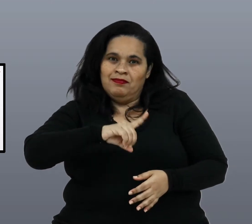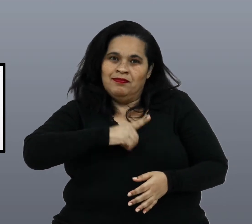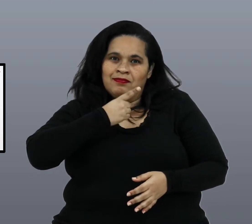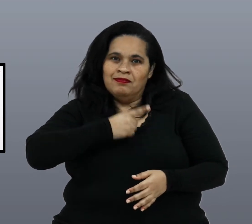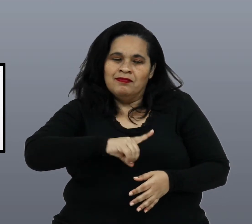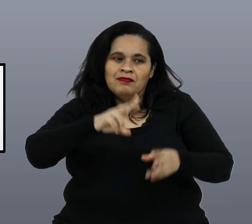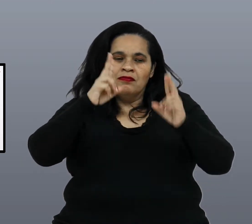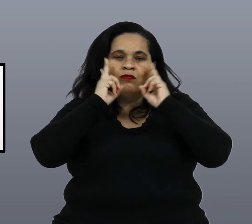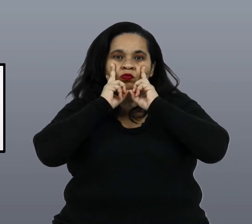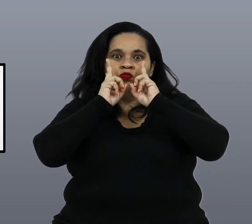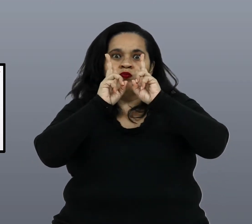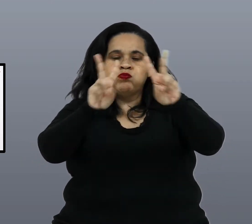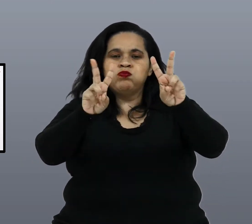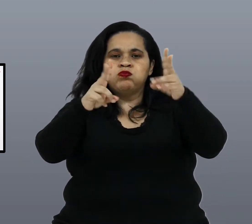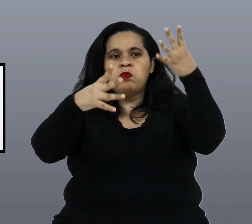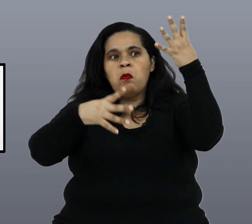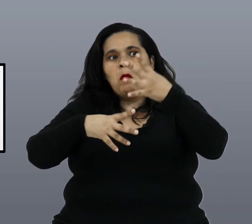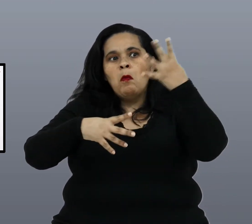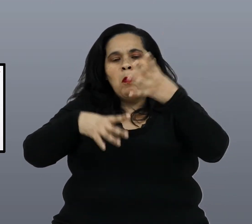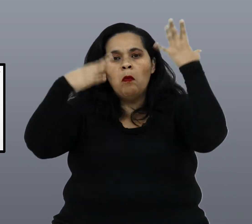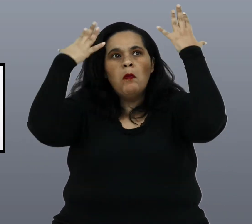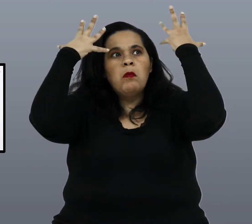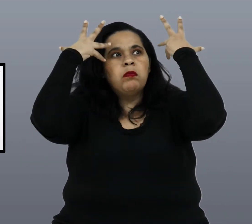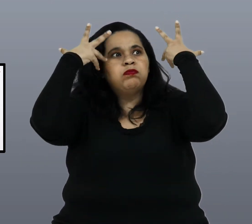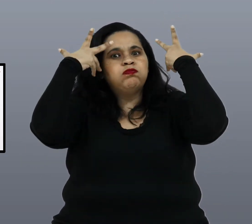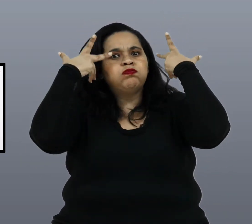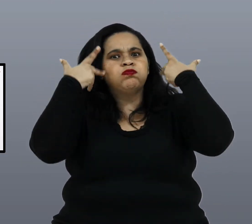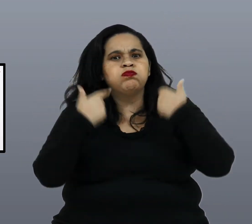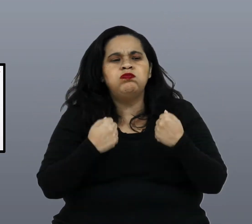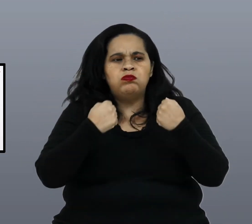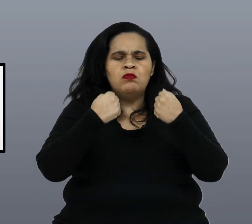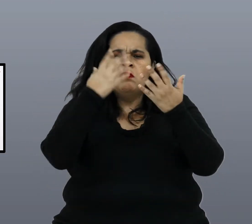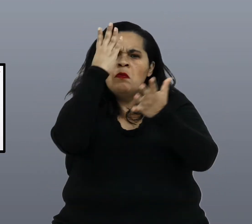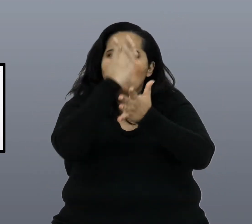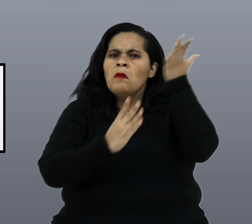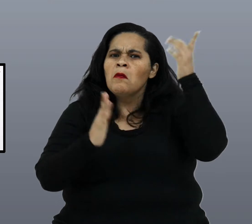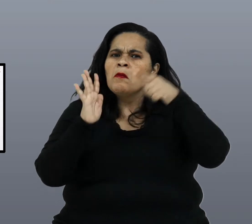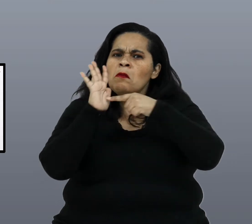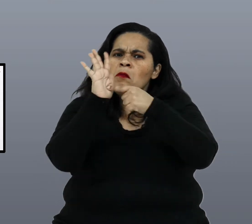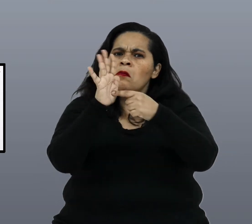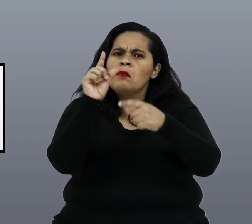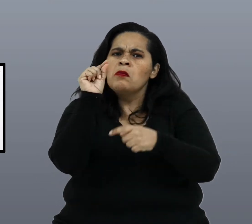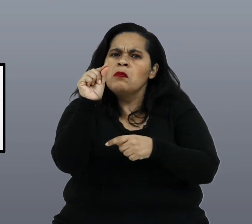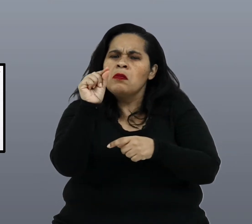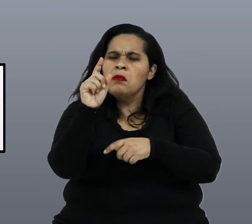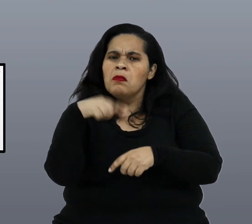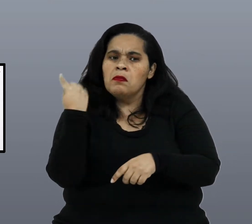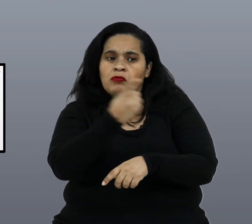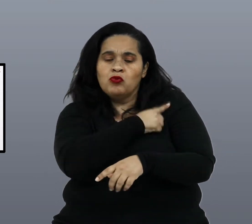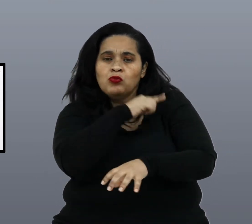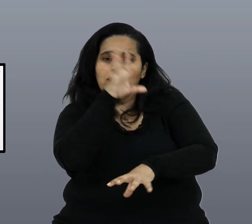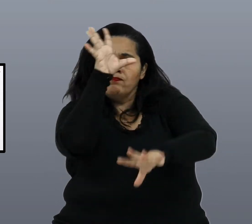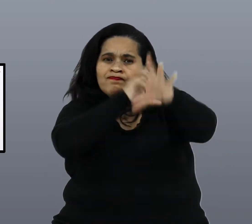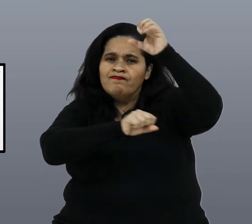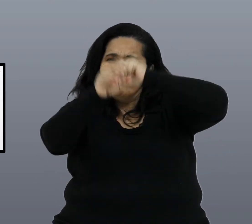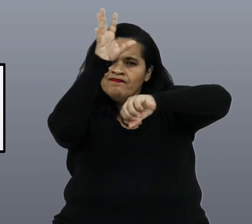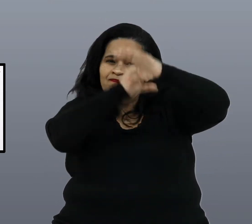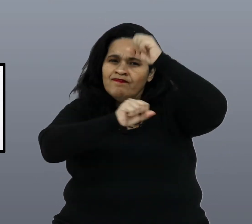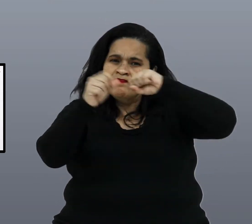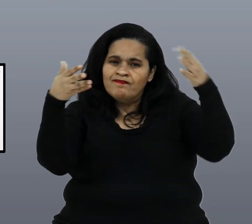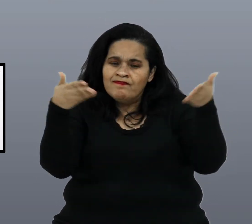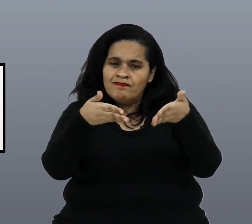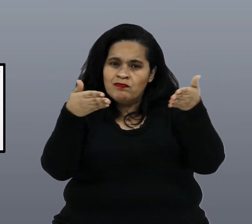de 4 animais. O que esse capítulo tem a ensinar para a gente? O que a gente pode aprender com